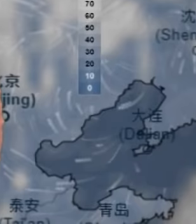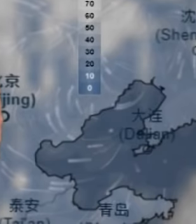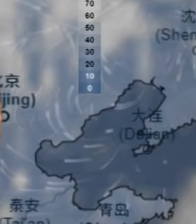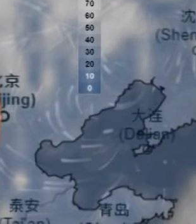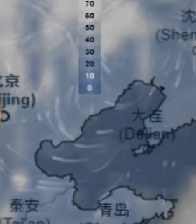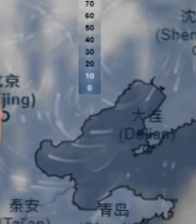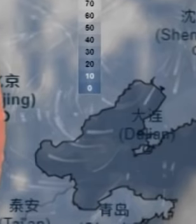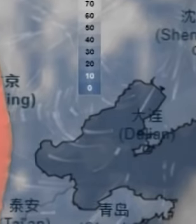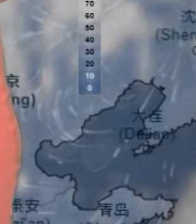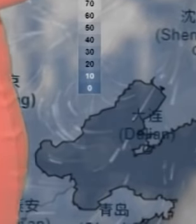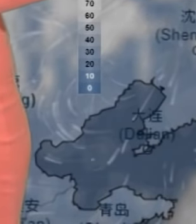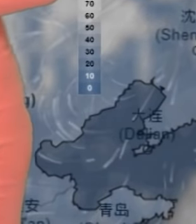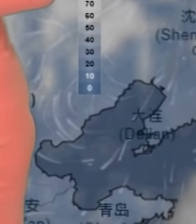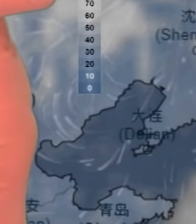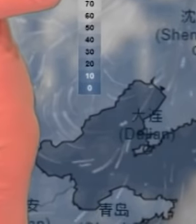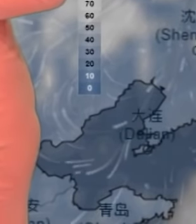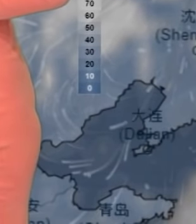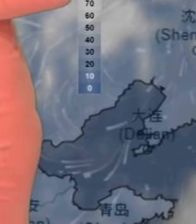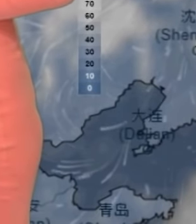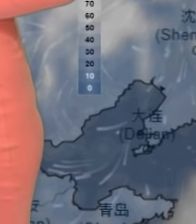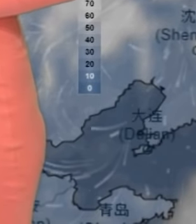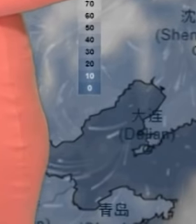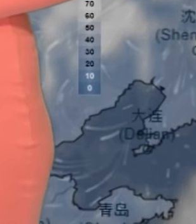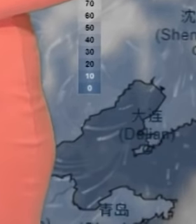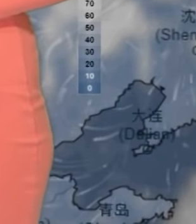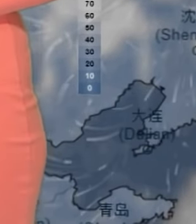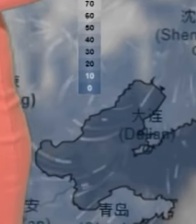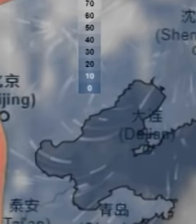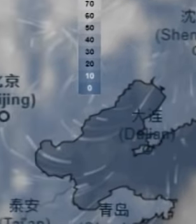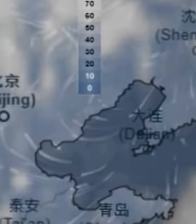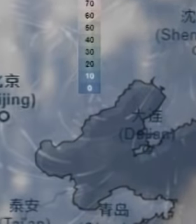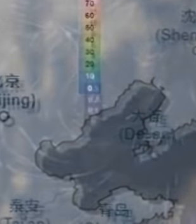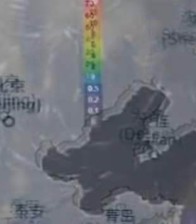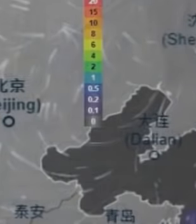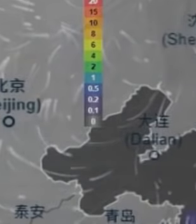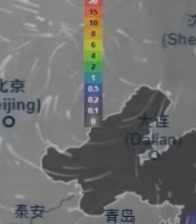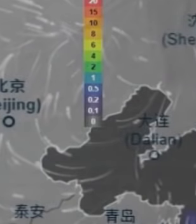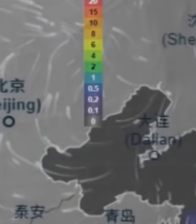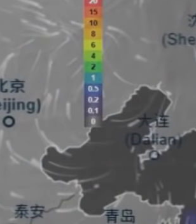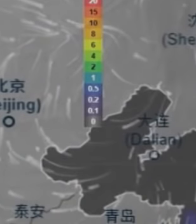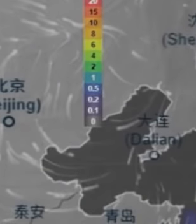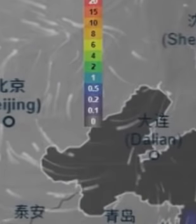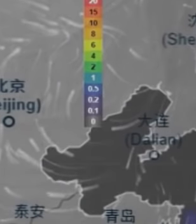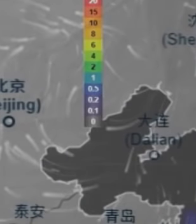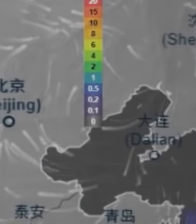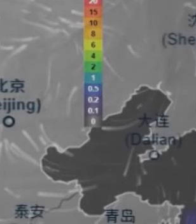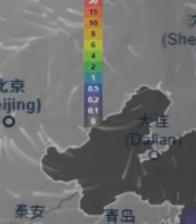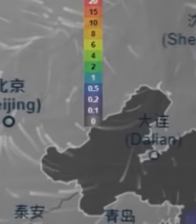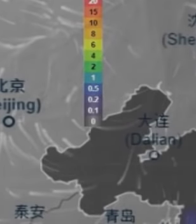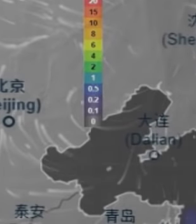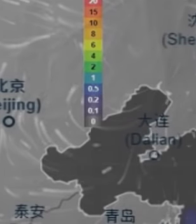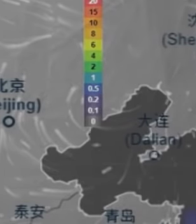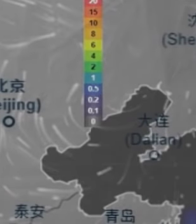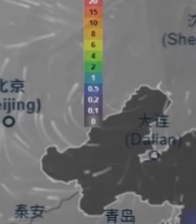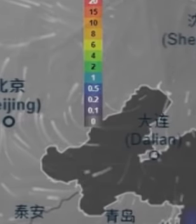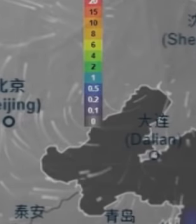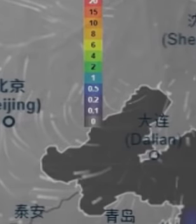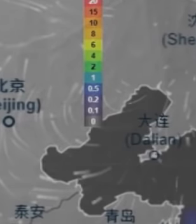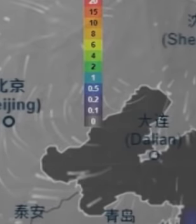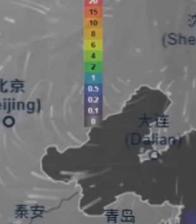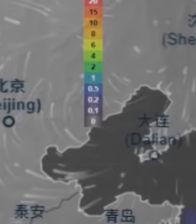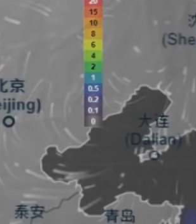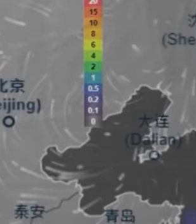танилцуулъя. Өнөө маргааштай бол нутгийн зүүн хагас үзэрхэг байна. Урд тундасны хувьд баруун аймгуудын нутгийн зарим гадар болон төв болоод зүүн аймгуудын нутгийн